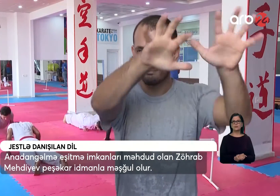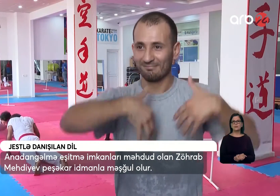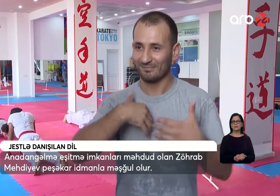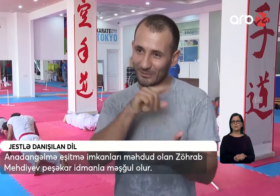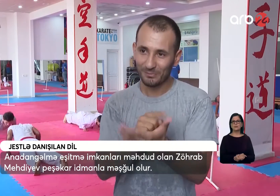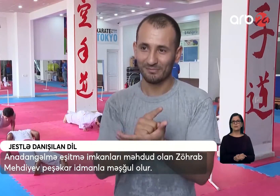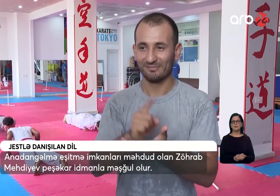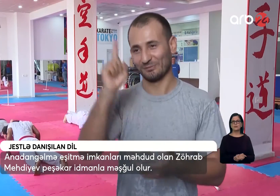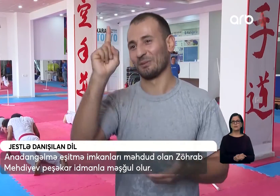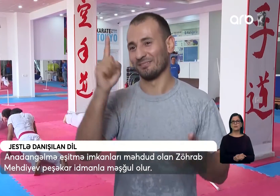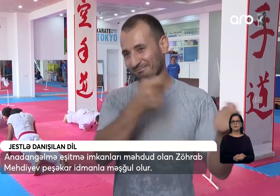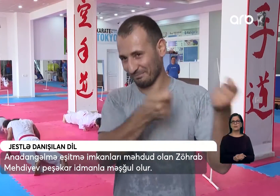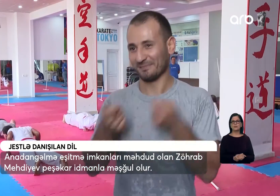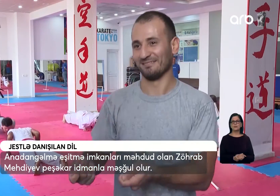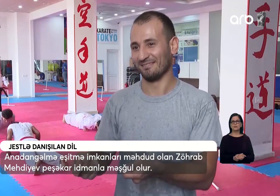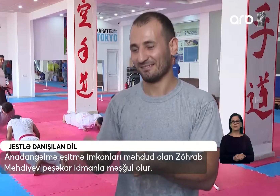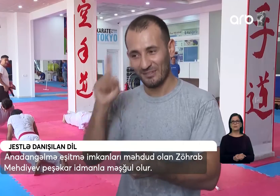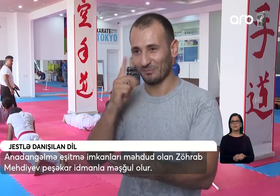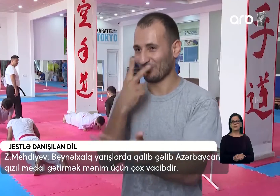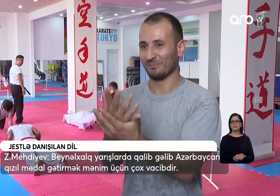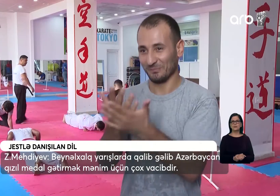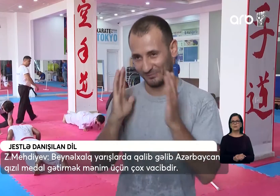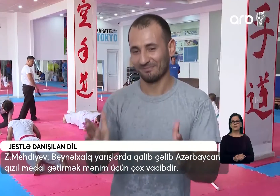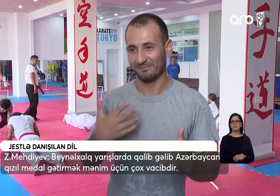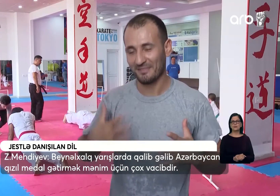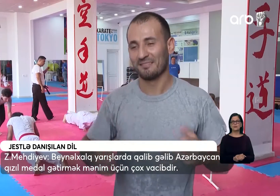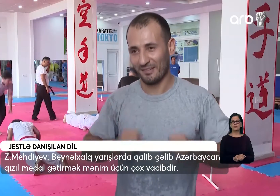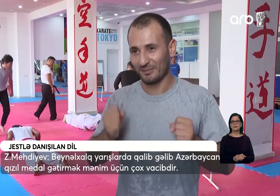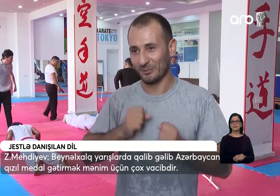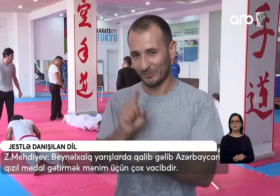Ona görə də peşəkar şəkildə idmanla məşğul oluram, gördüyünüz kimi.